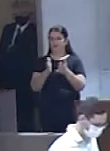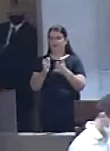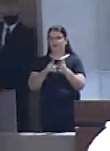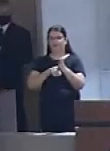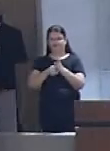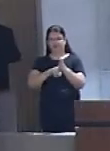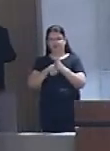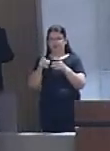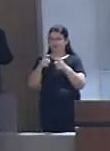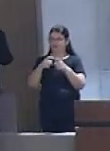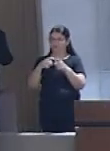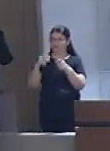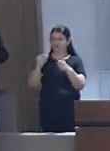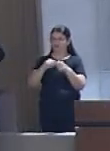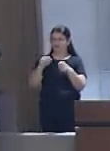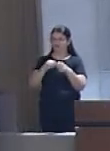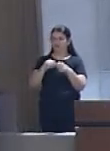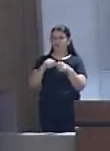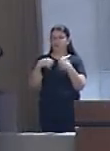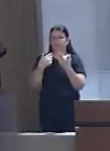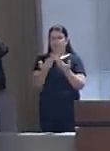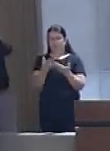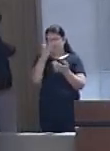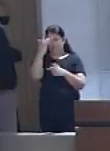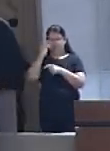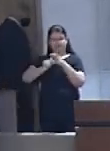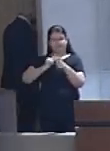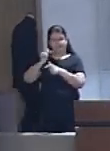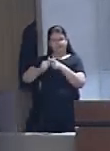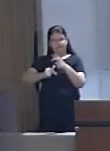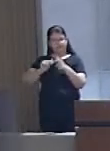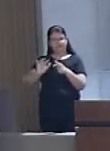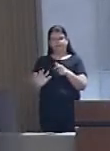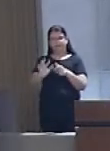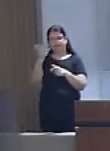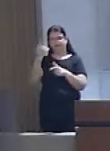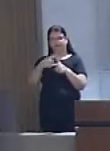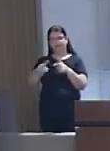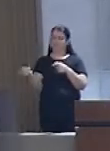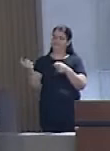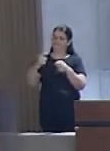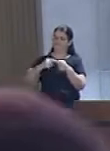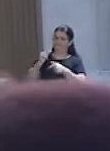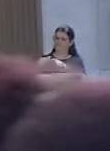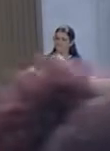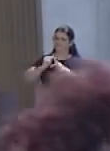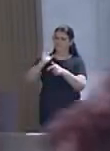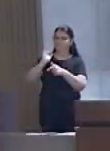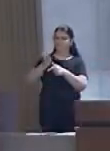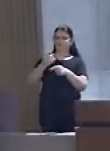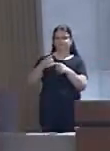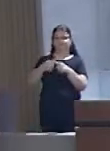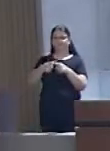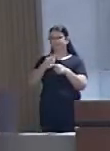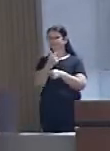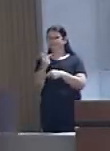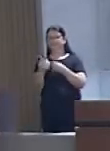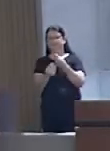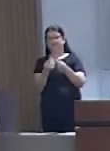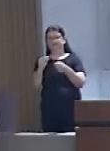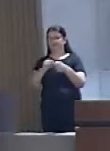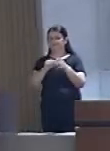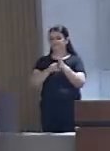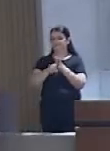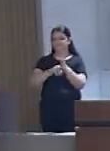feita, aquele trabalhador que foi acidentado já voltou ao trabalho, porque já não tinha mais nem como fazer mais a